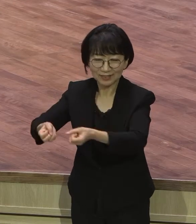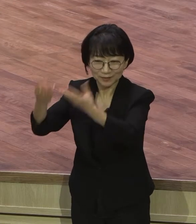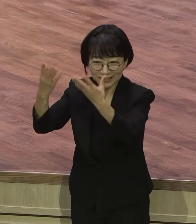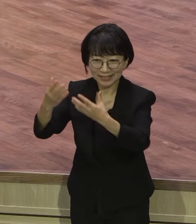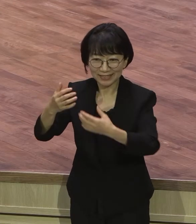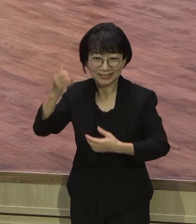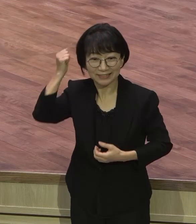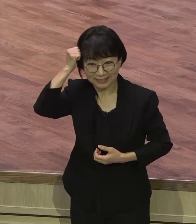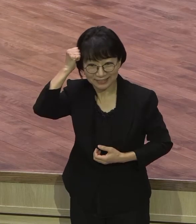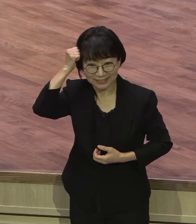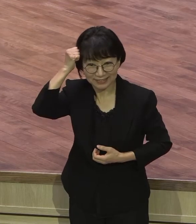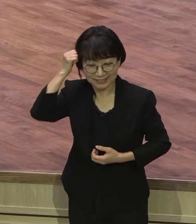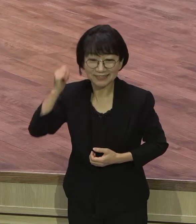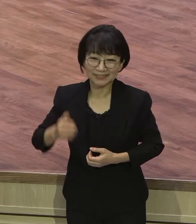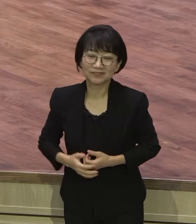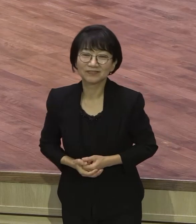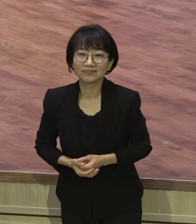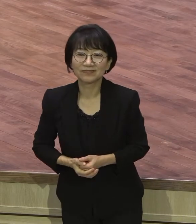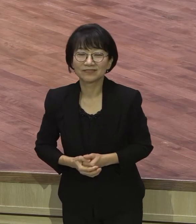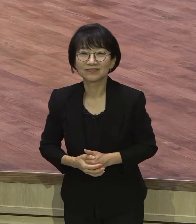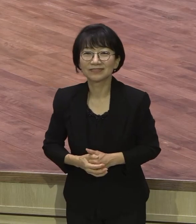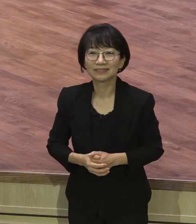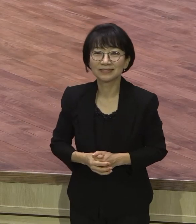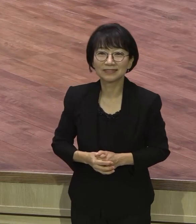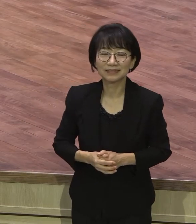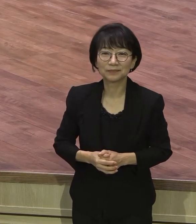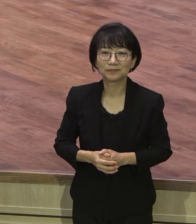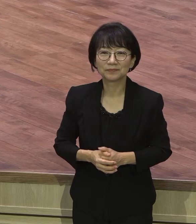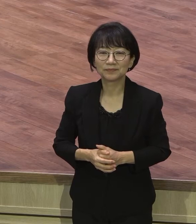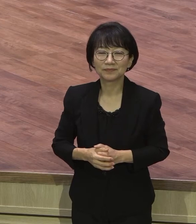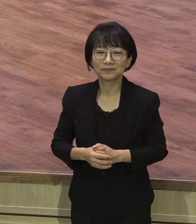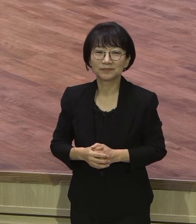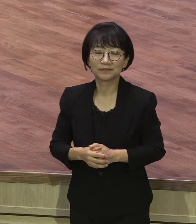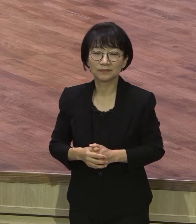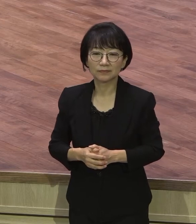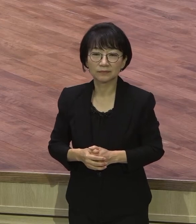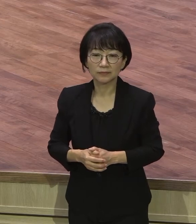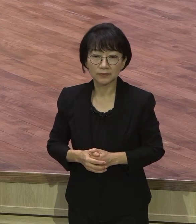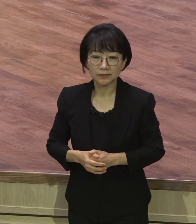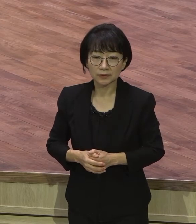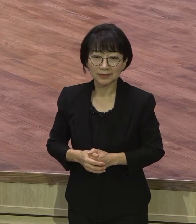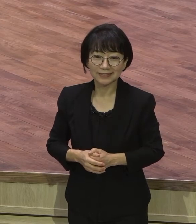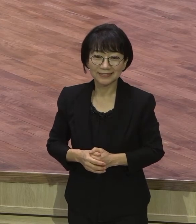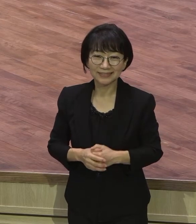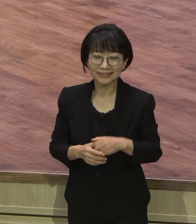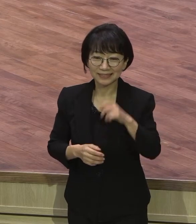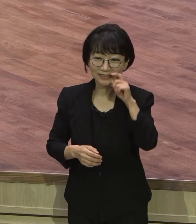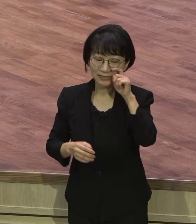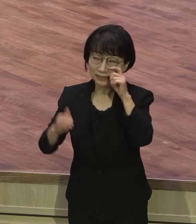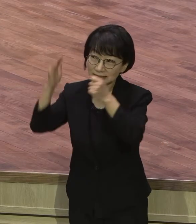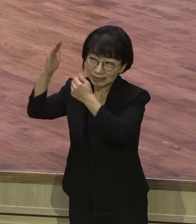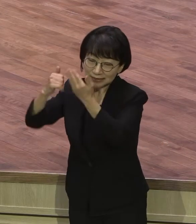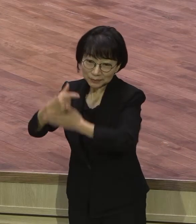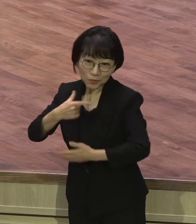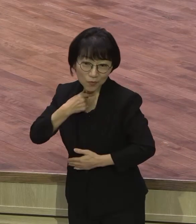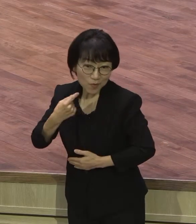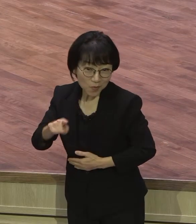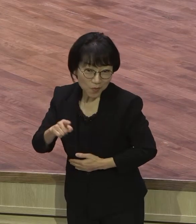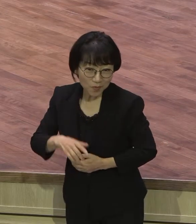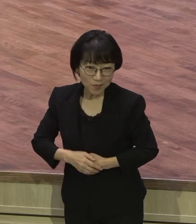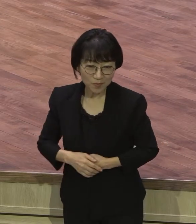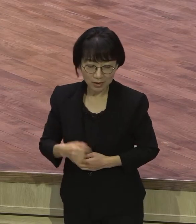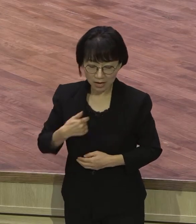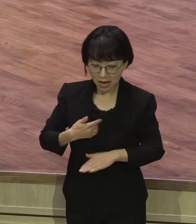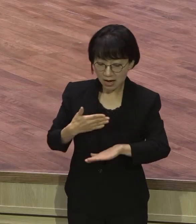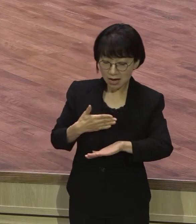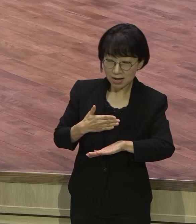들으면 들어봐서 몇 분 됩니까? 뭐 하나님께서 그런 게 아쉬운 분입니까? 하나님이 원하는 건 나를 향해서